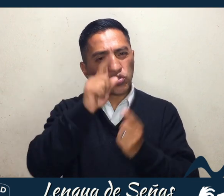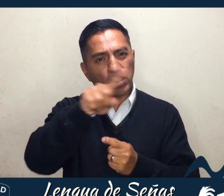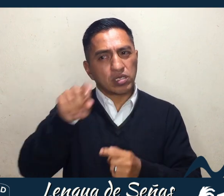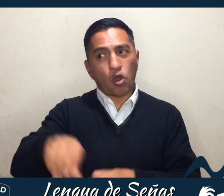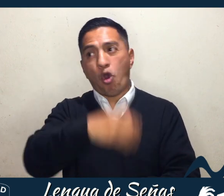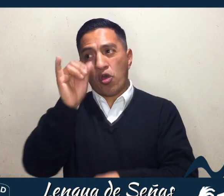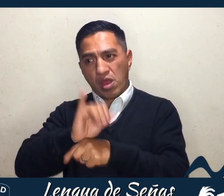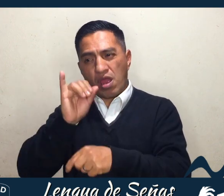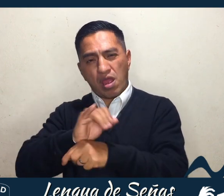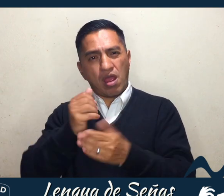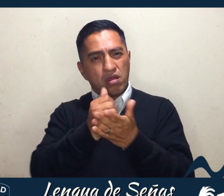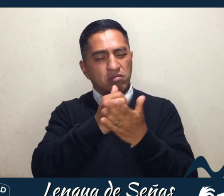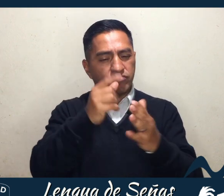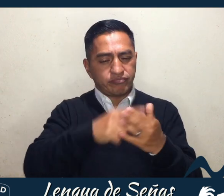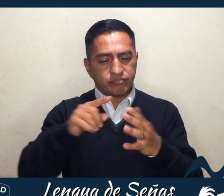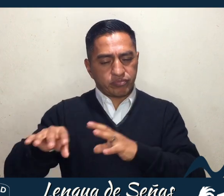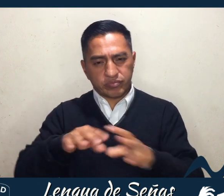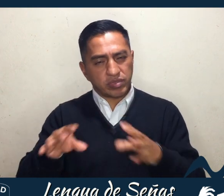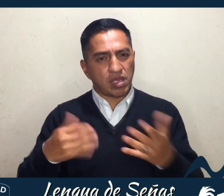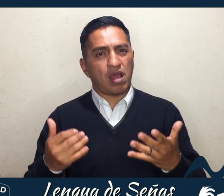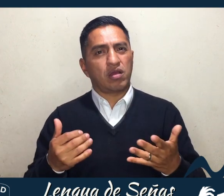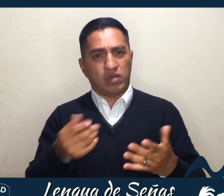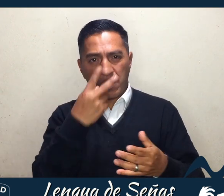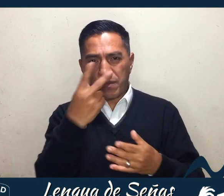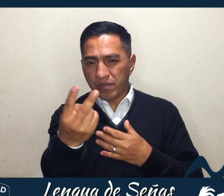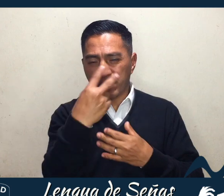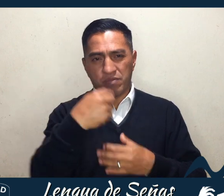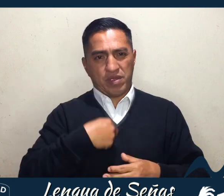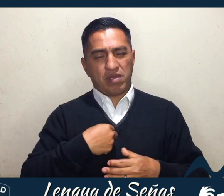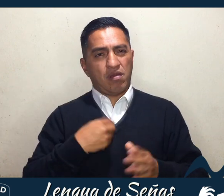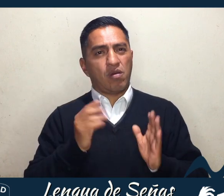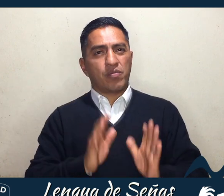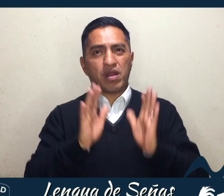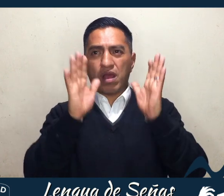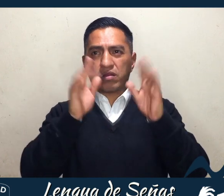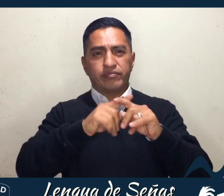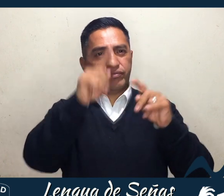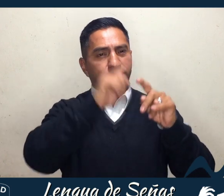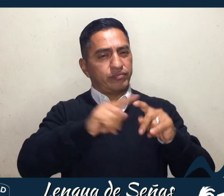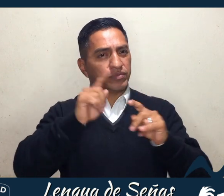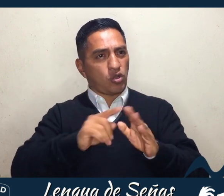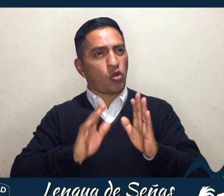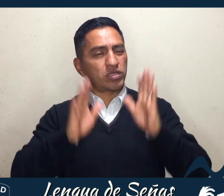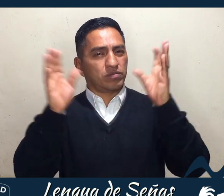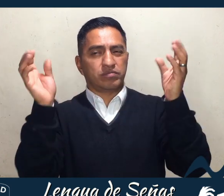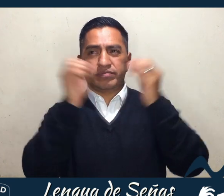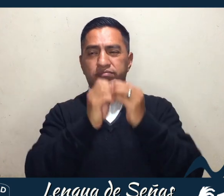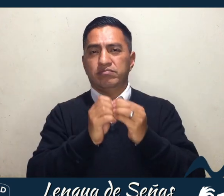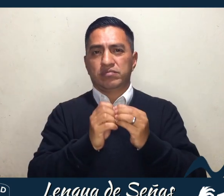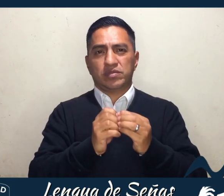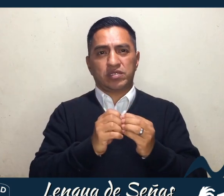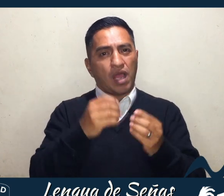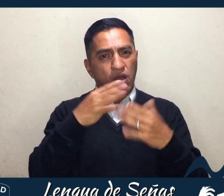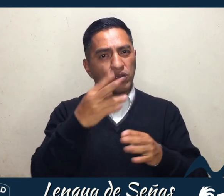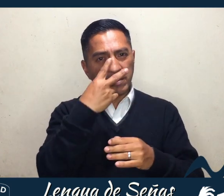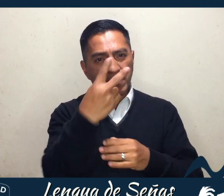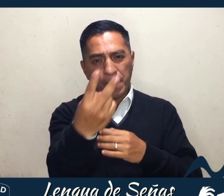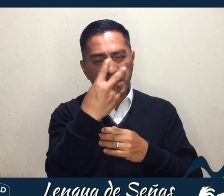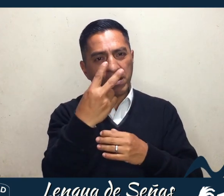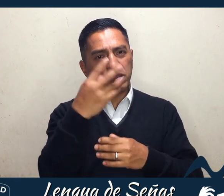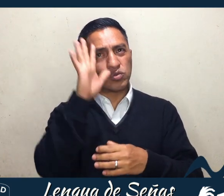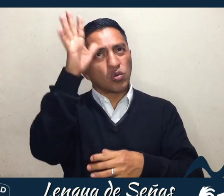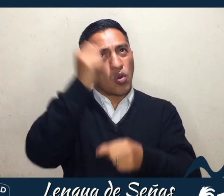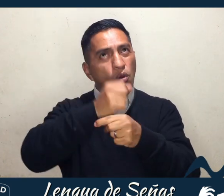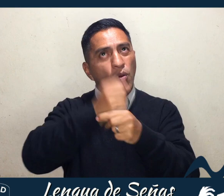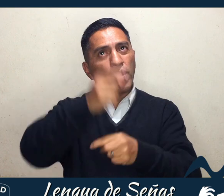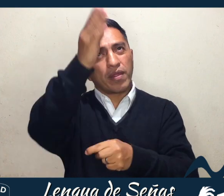iglesias. Ustedes han visto a través de mí señales, prodigios y milagros, haciendo referencia a que ellos pudieron ver la obra